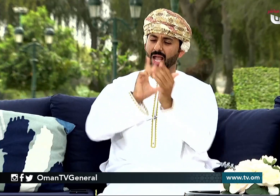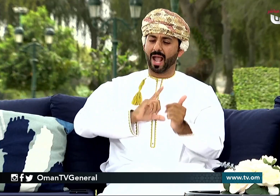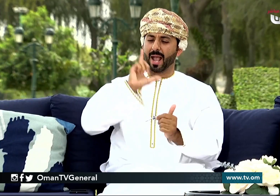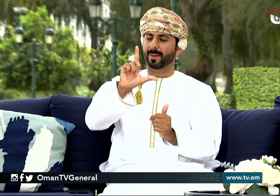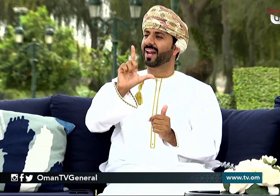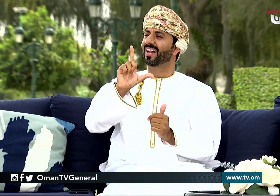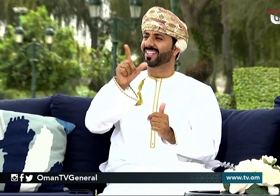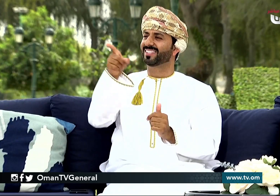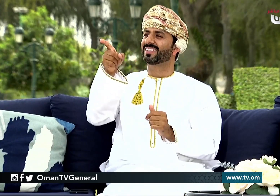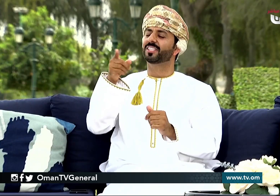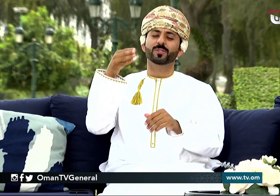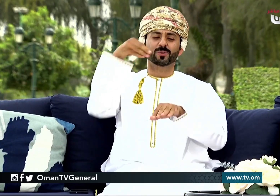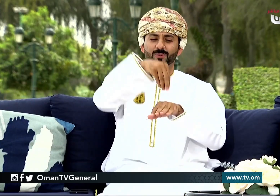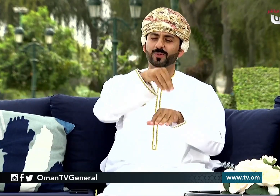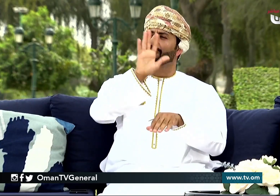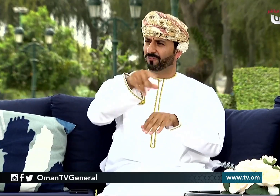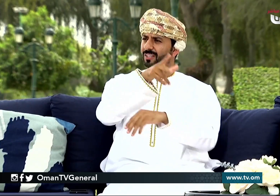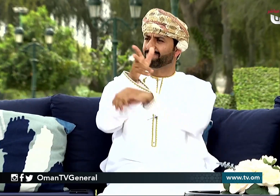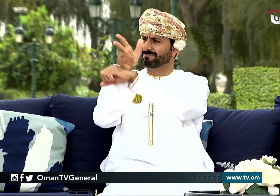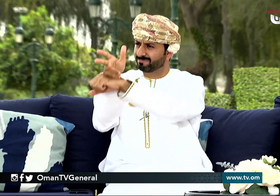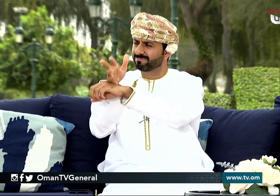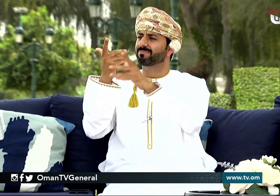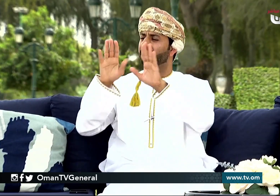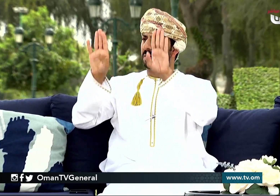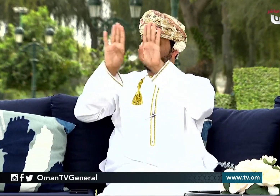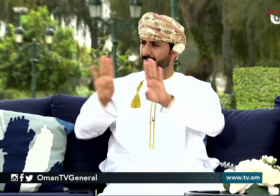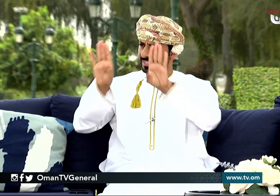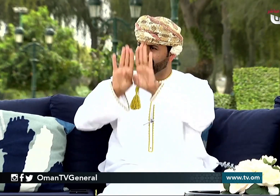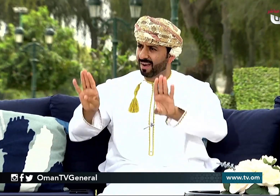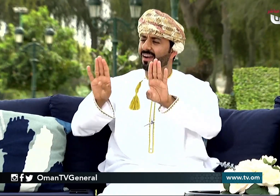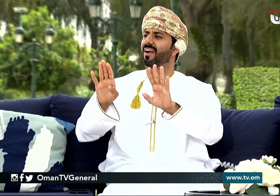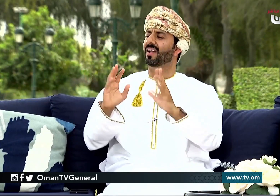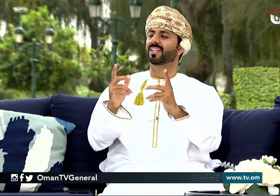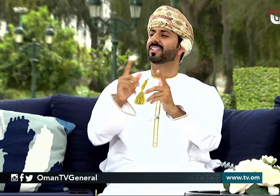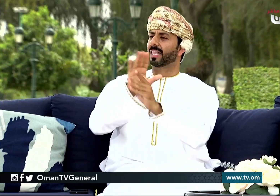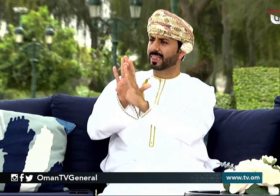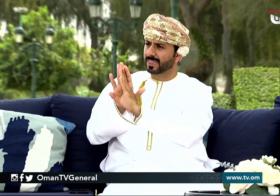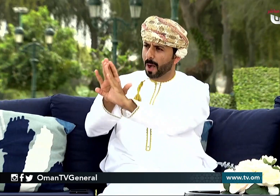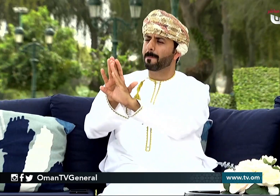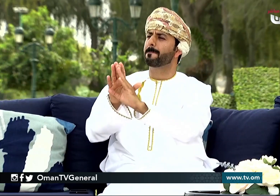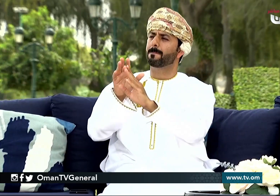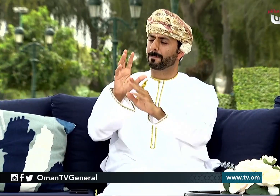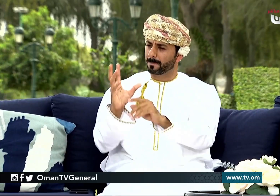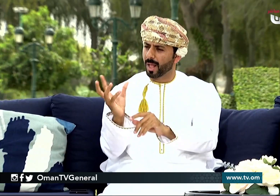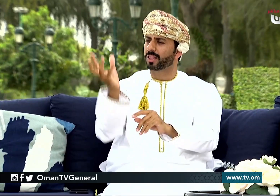مؤيد، بالنسبة لمدرسة الأمل، وجودك في المدرسة أيضا هناك مشاركات كثيرة بالنسبة لك سواء في مجال الإعلامي، مجال